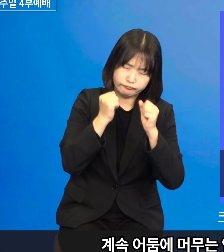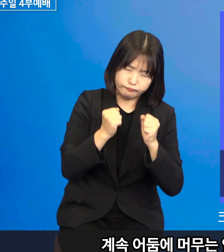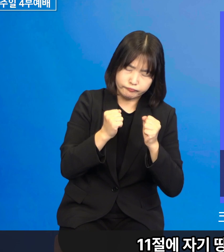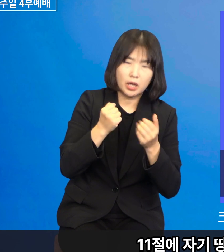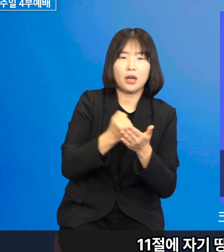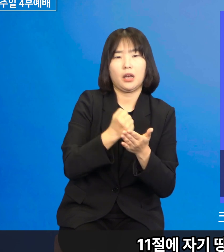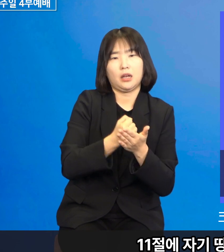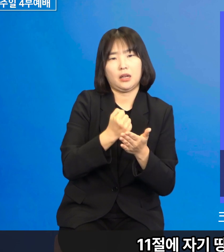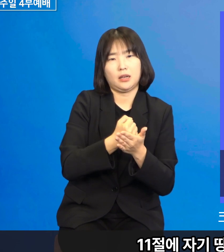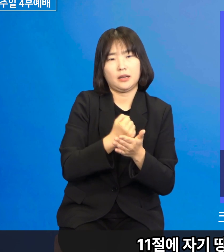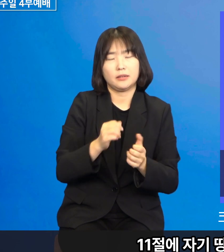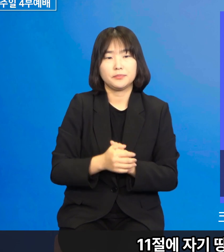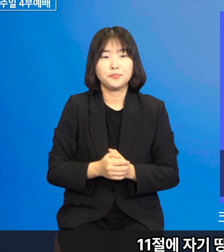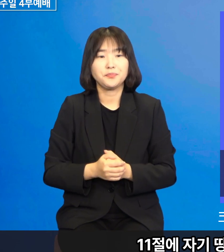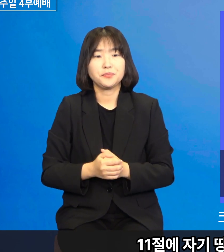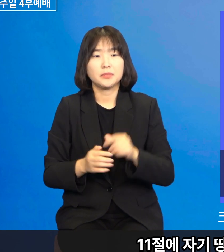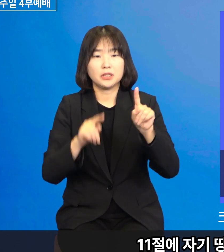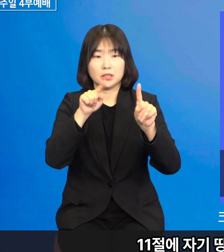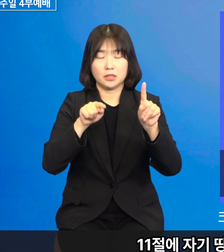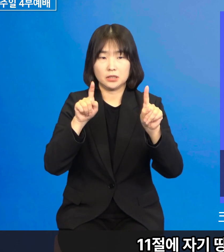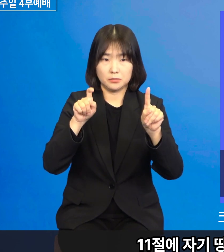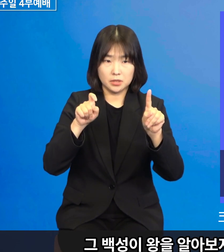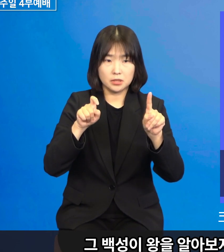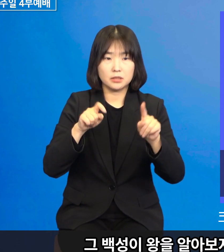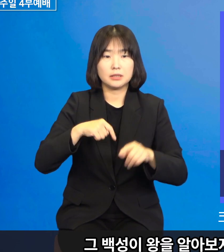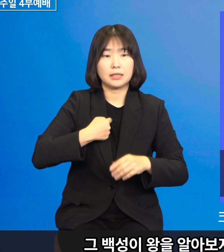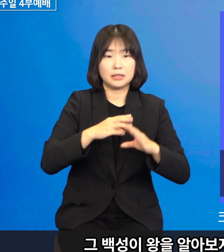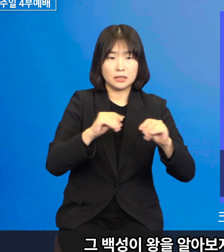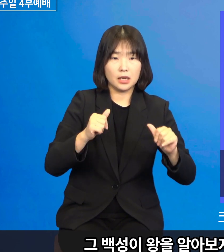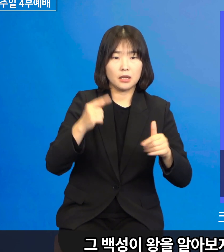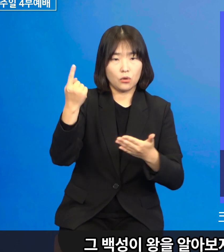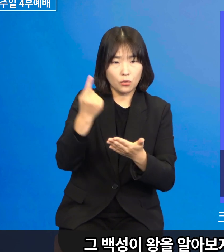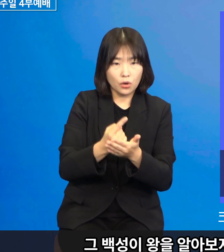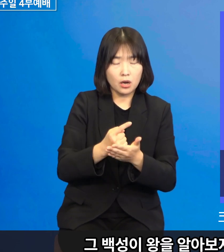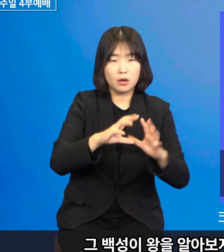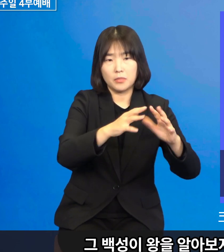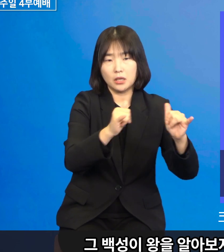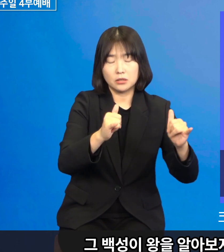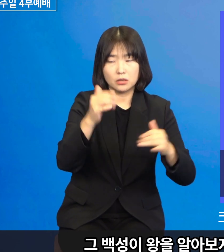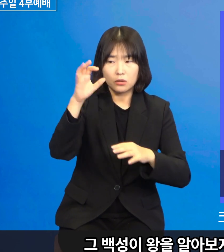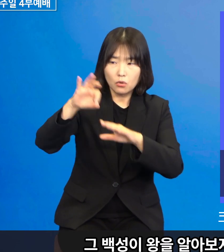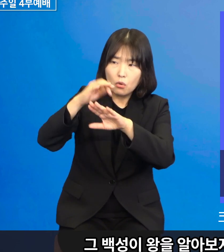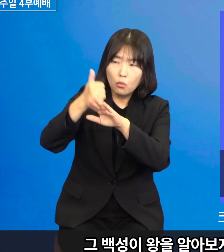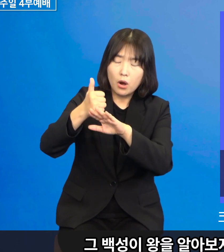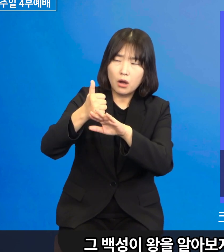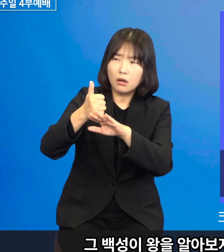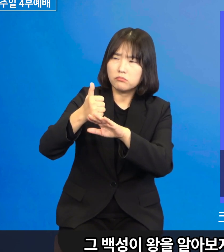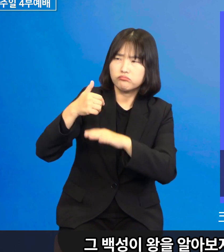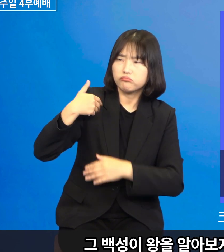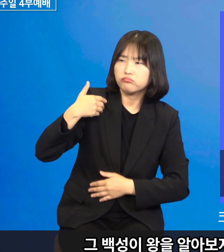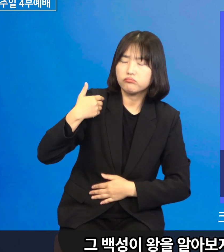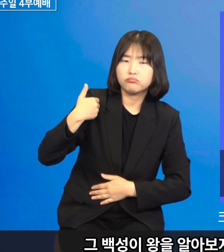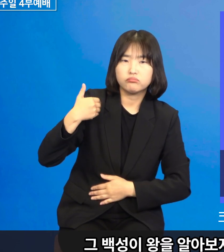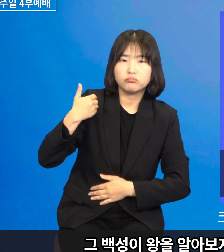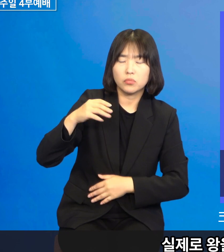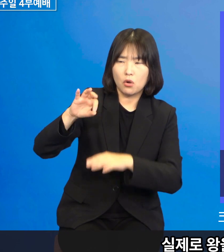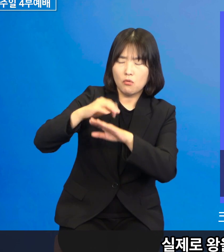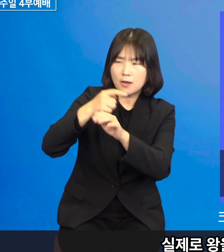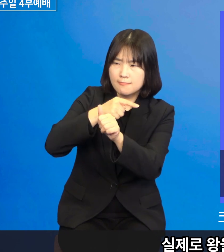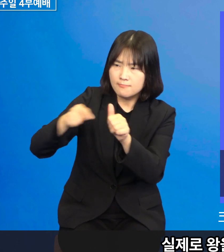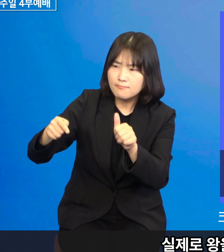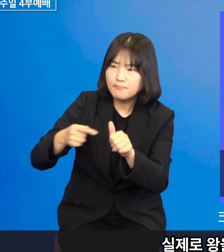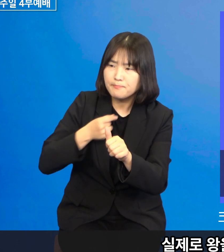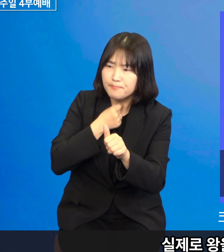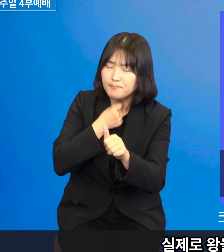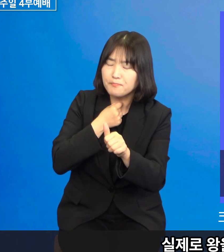벌어지죠. 11절에 자기 땅에 왕이 오셨는데 그 백성이 왕을 알아보지 못하고 왕을 죽이려 하고